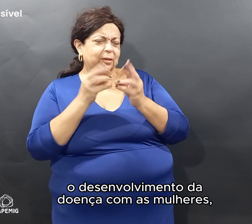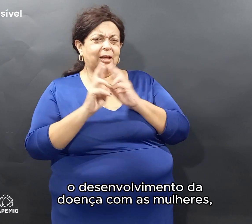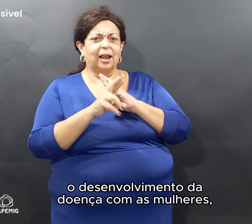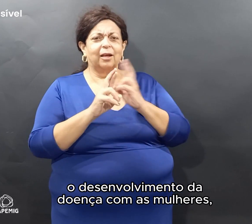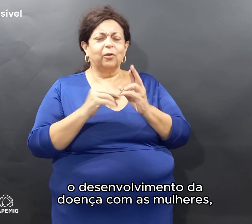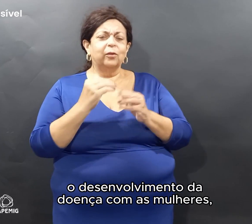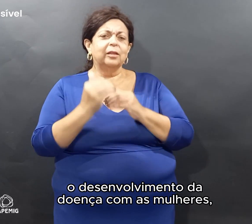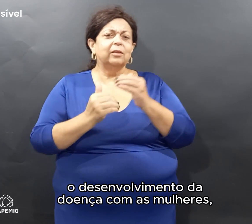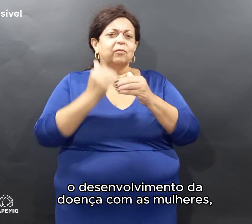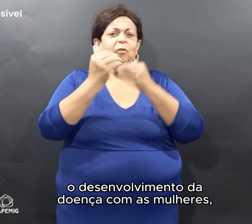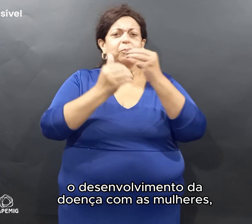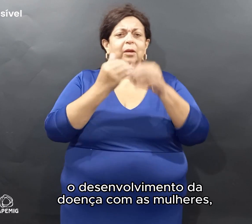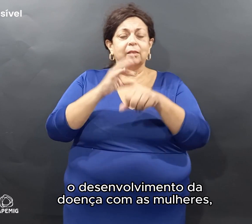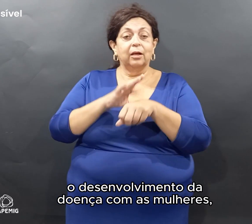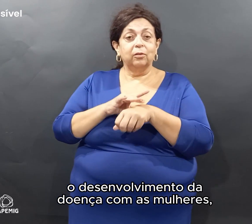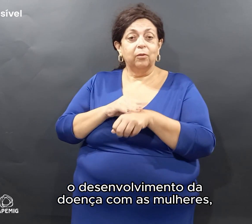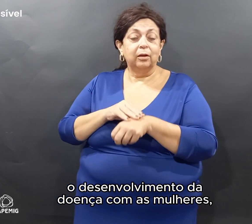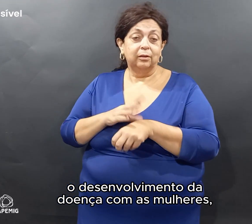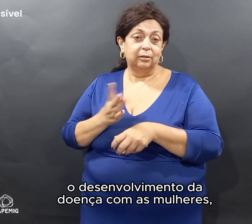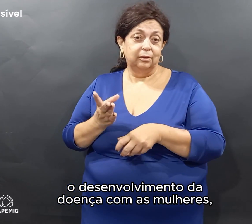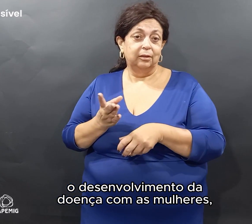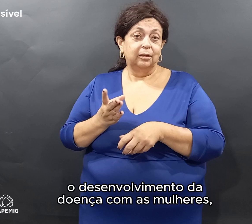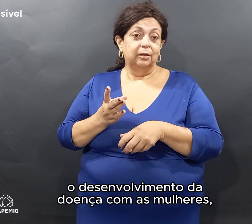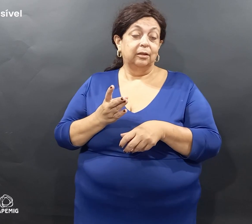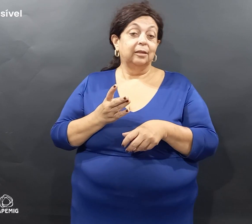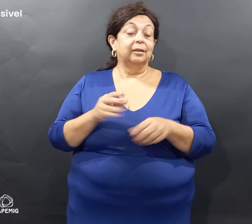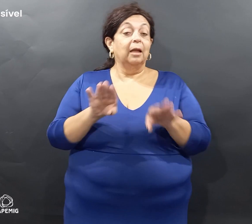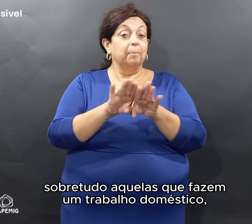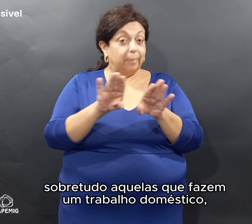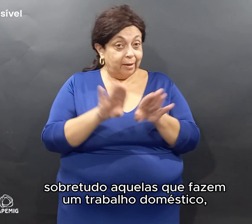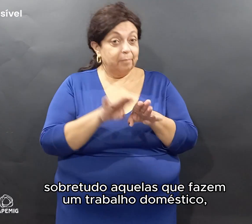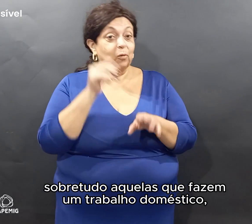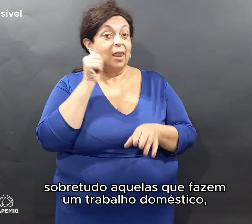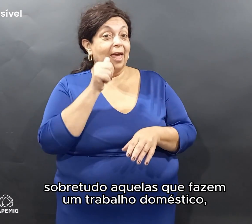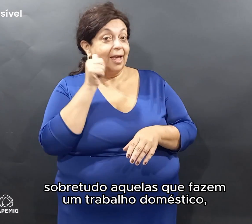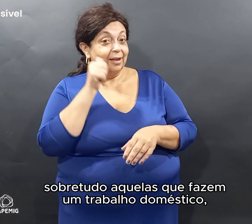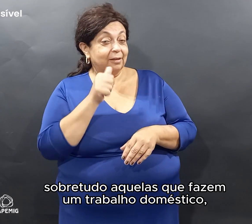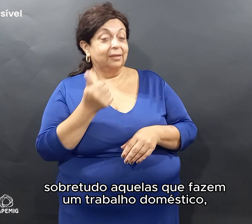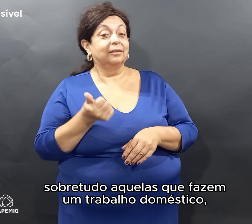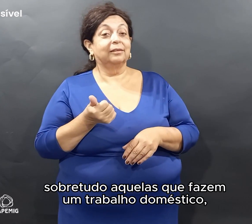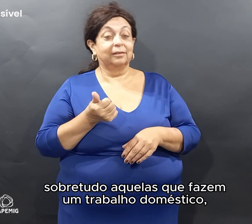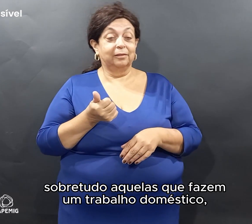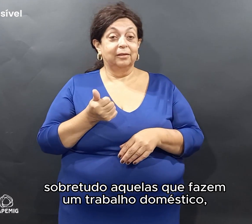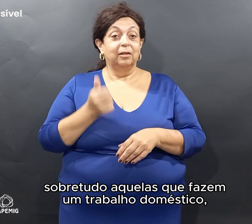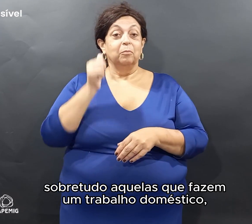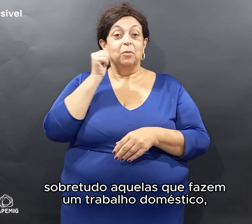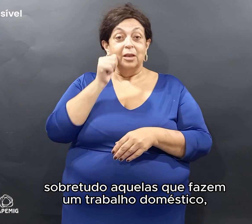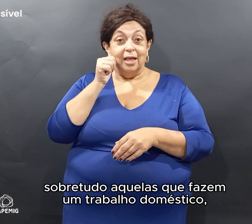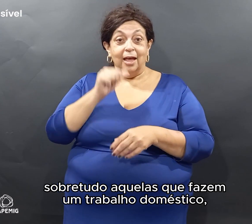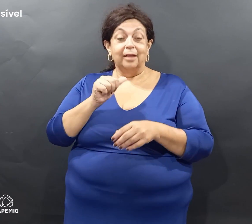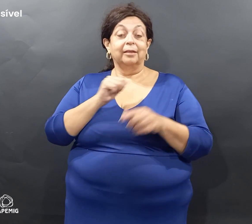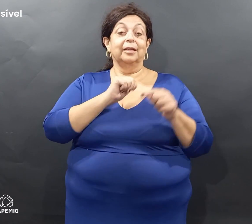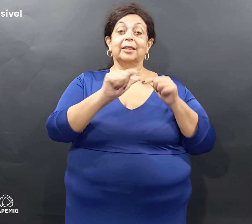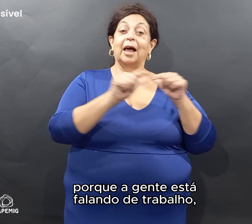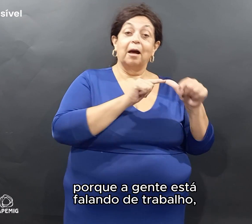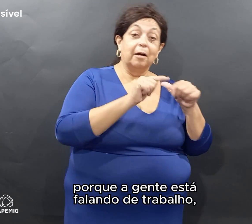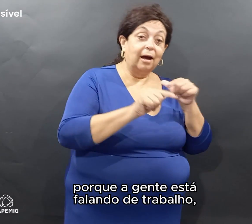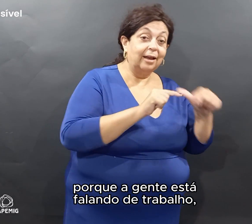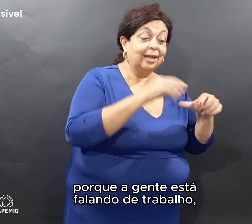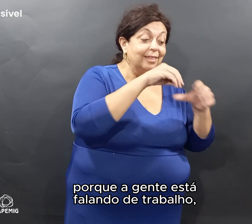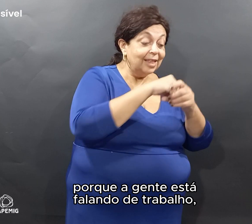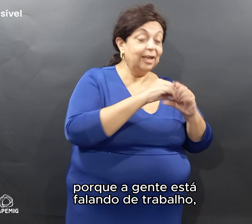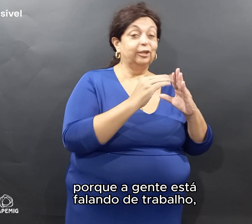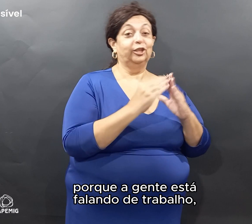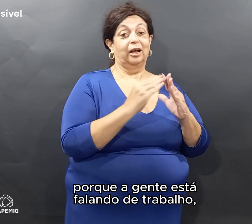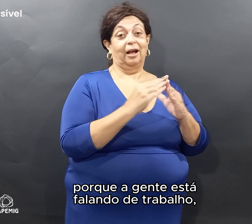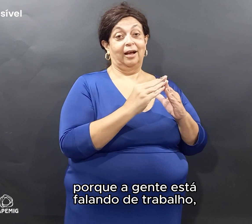o desenvolvimento da doença com as mulheres, sobretudo aquelas que fazem um trabalho doméstico, porque a gente está